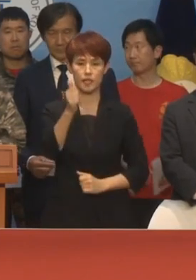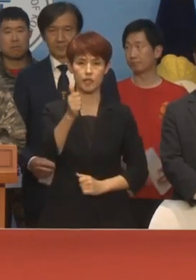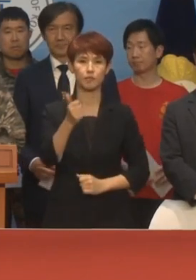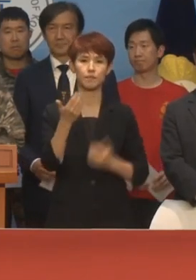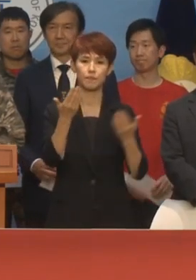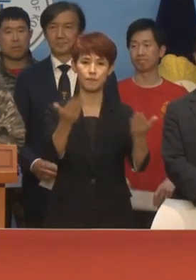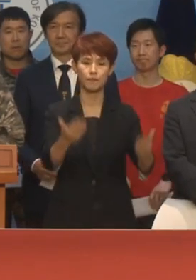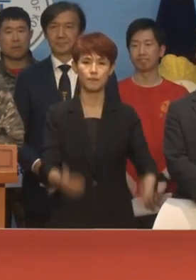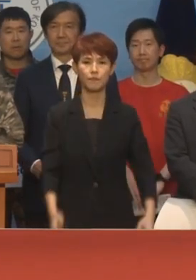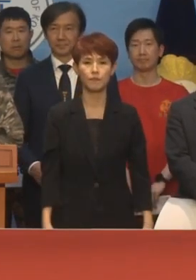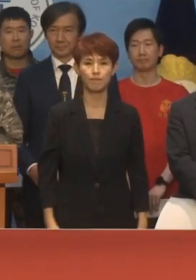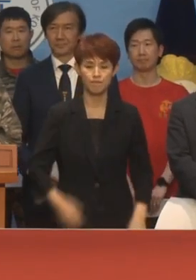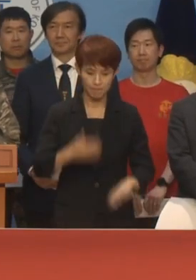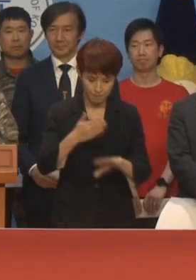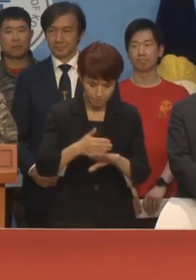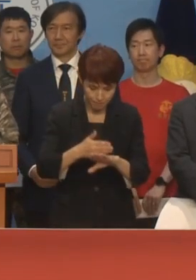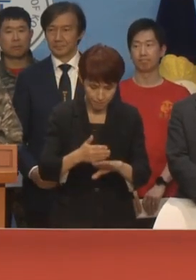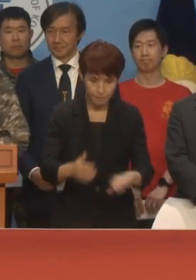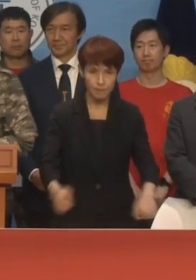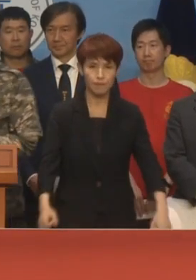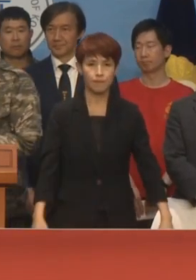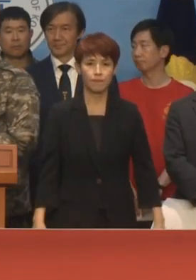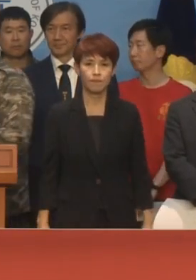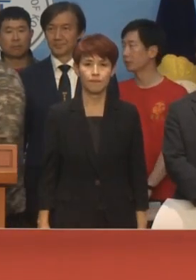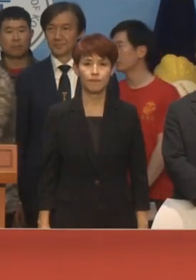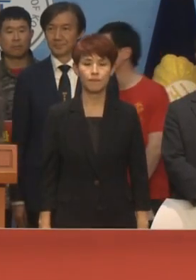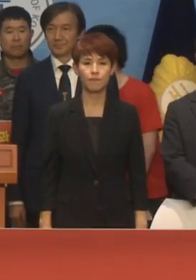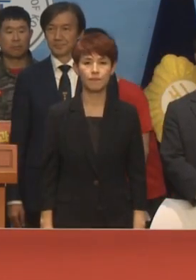정원철. 감사합니다.